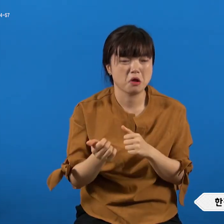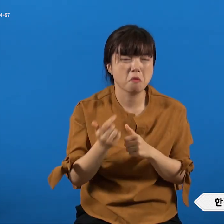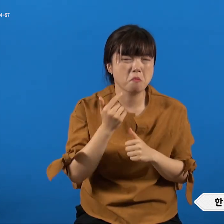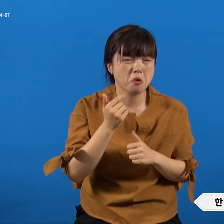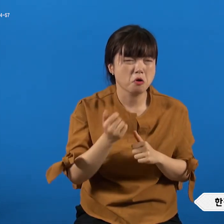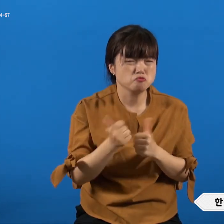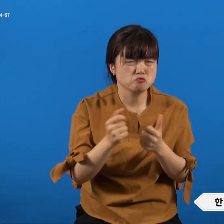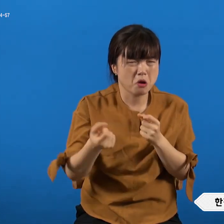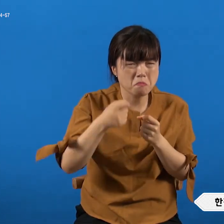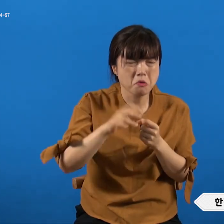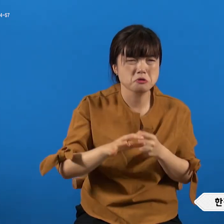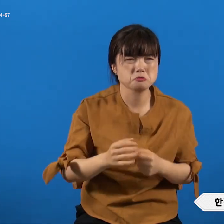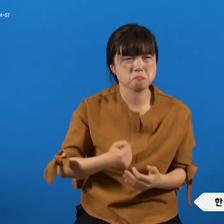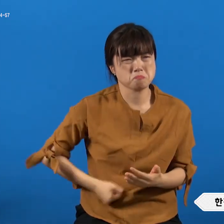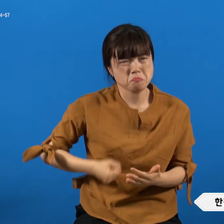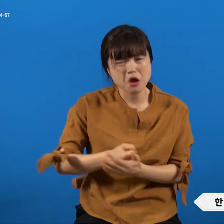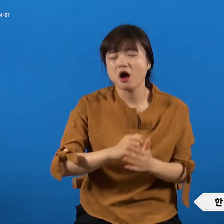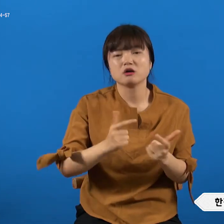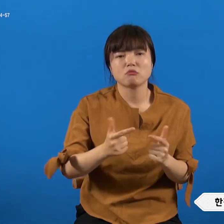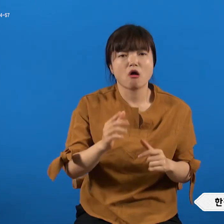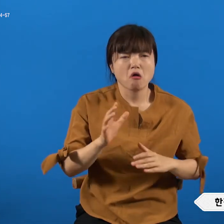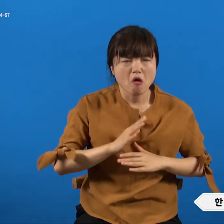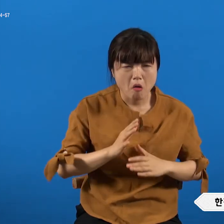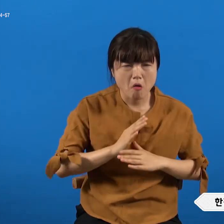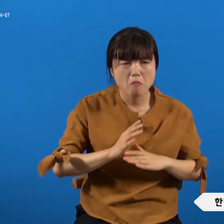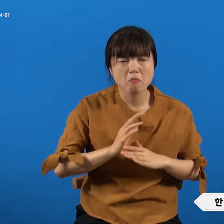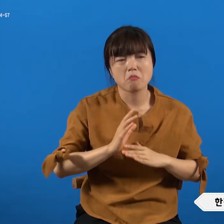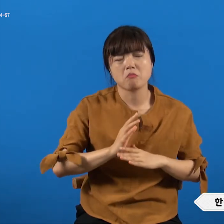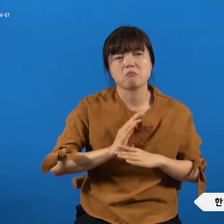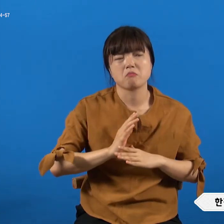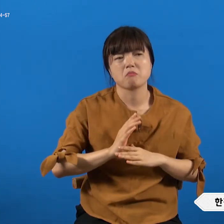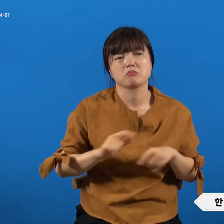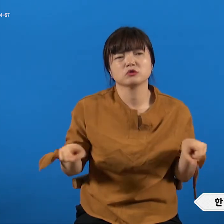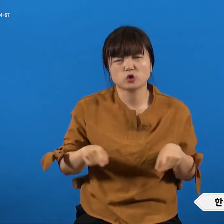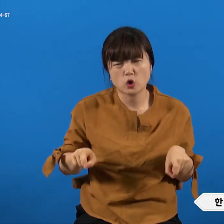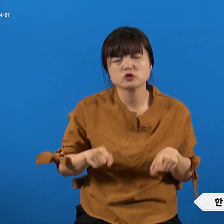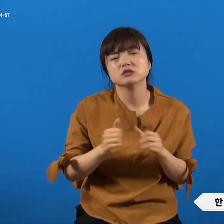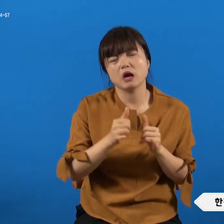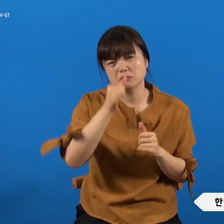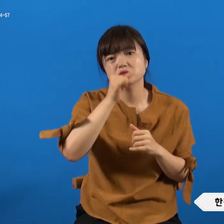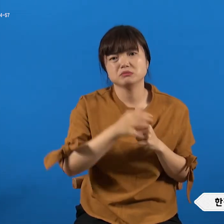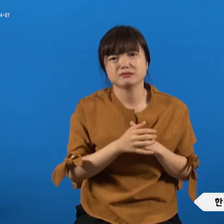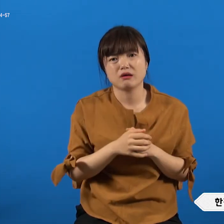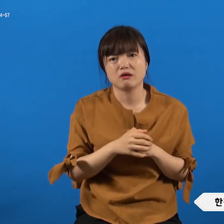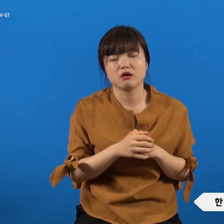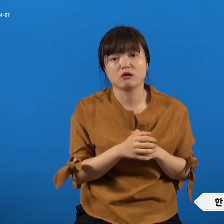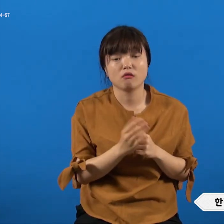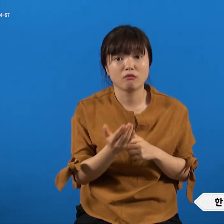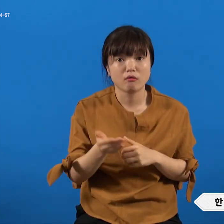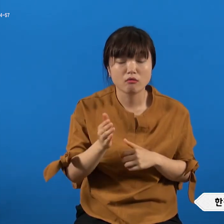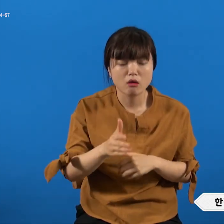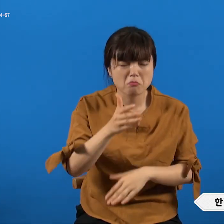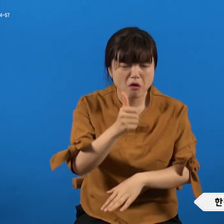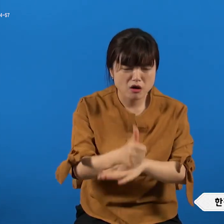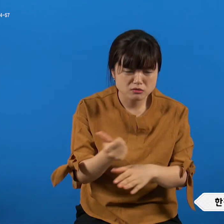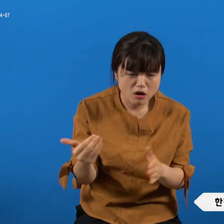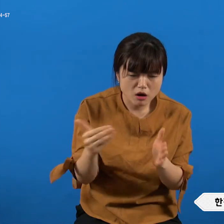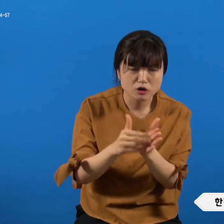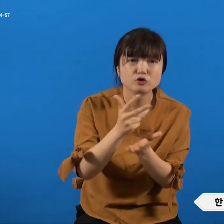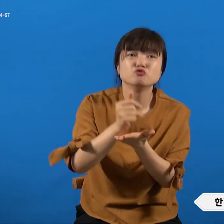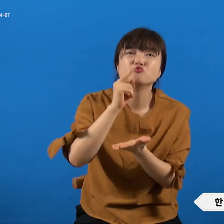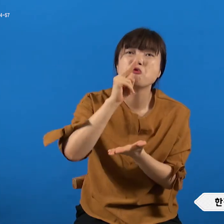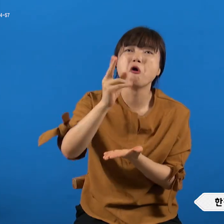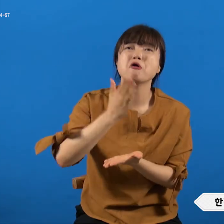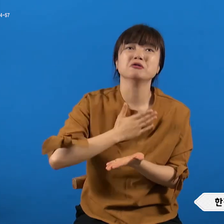다 담대한 거 아닙니다. 겁이 나서 벌벌 떠는 사람도 많습니다. 그런데 마지막 순간에